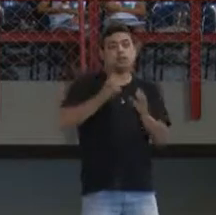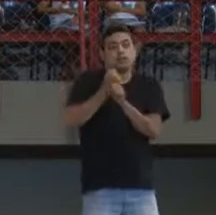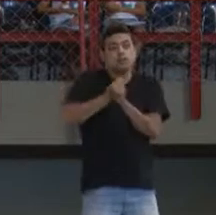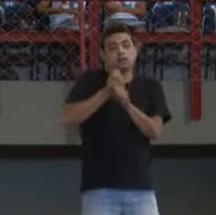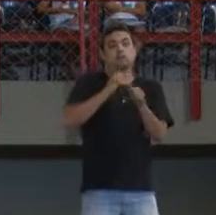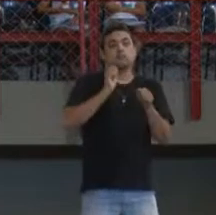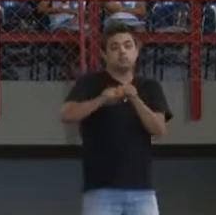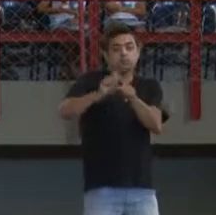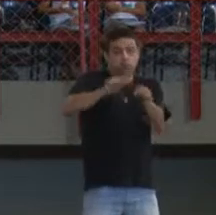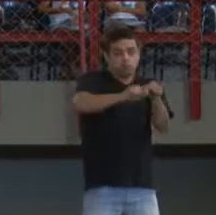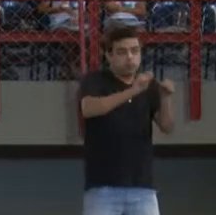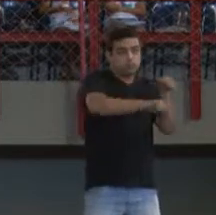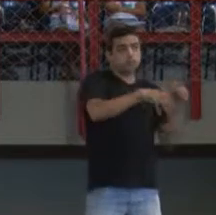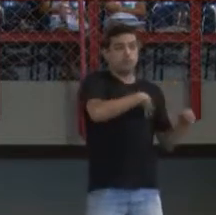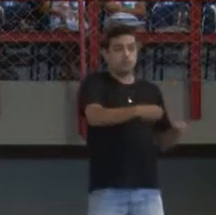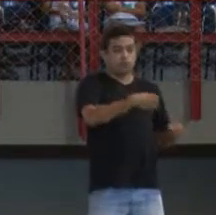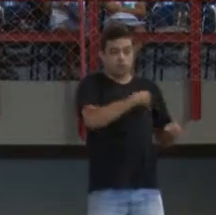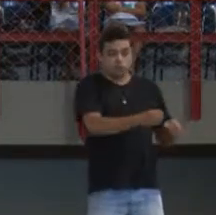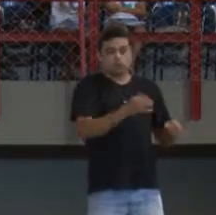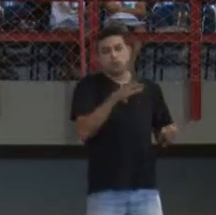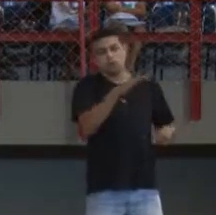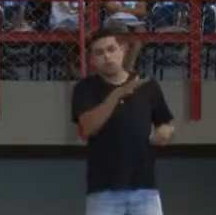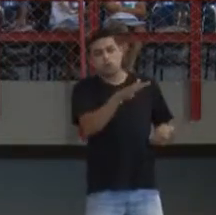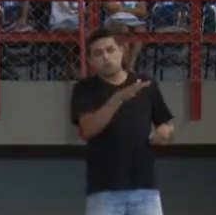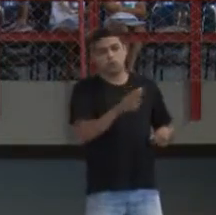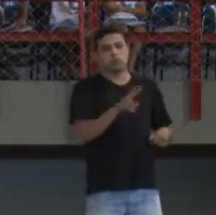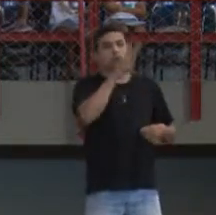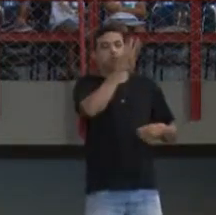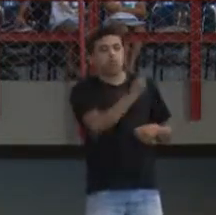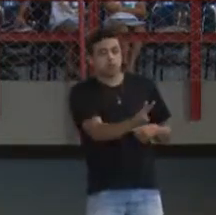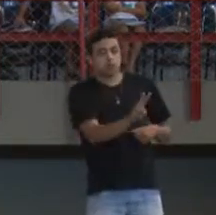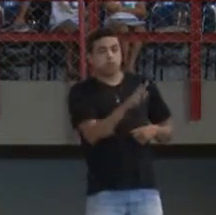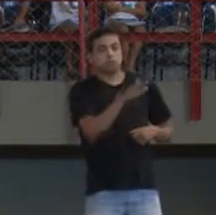filhos. Vamos botar que por baixo ele faça 2.